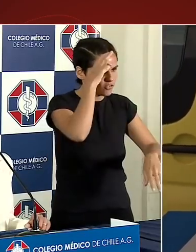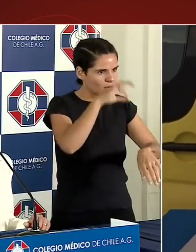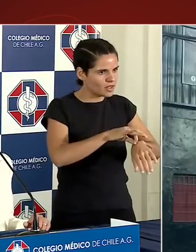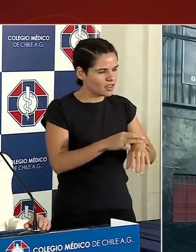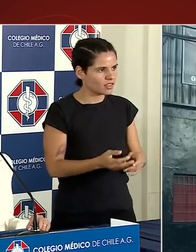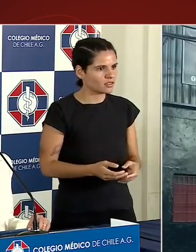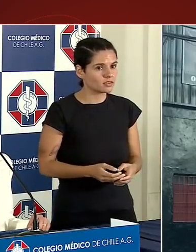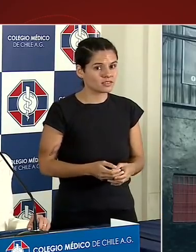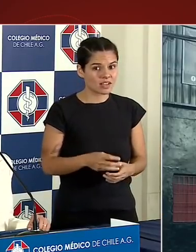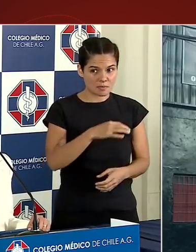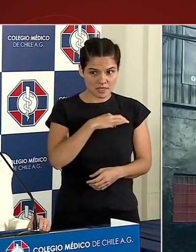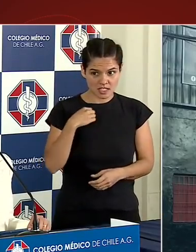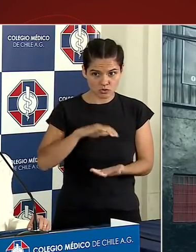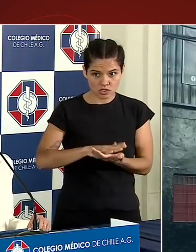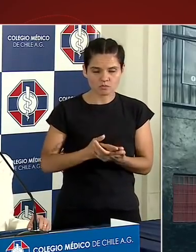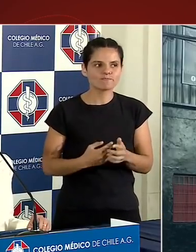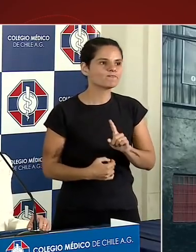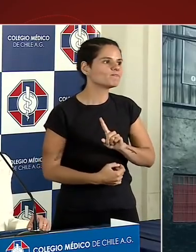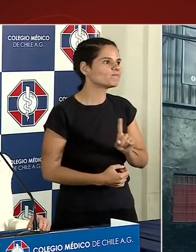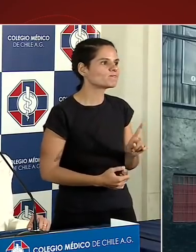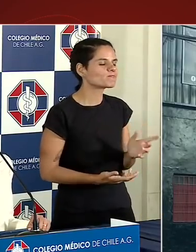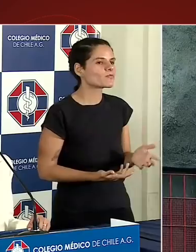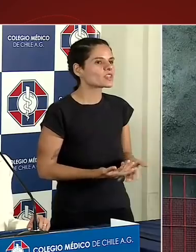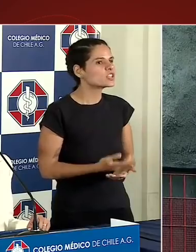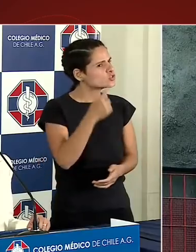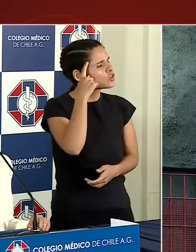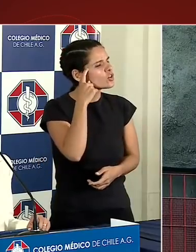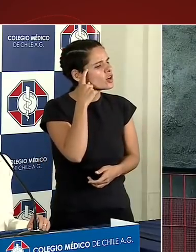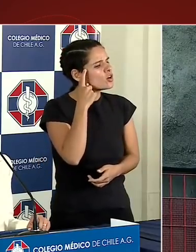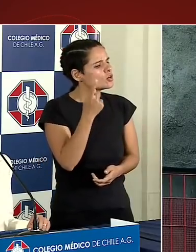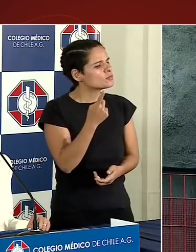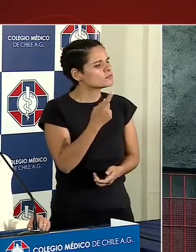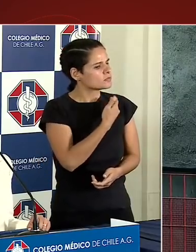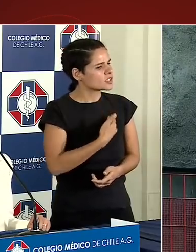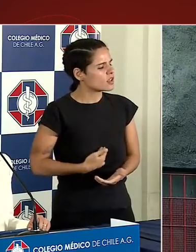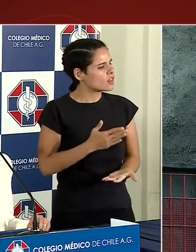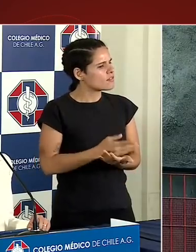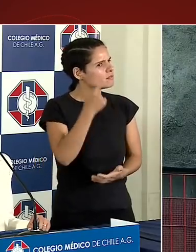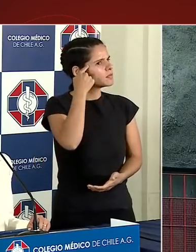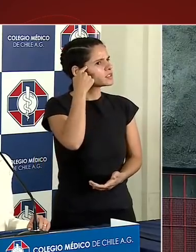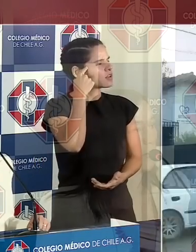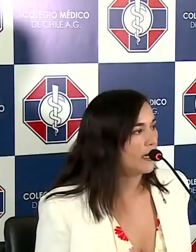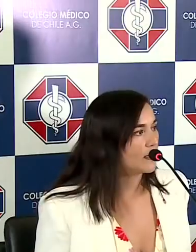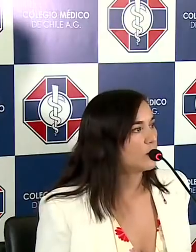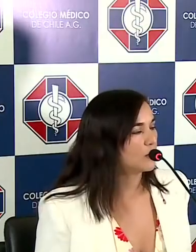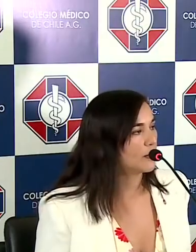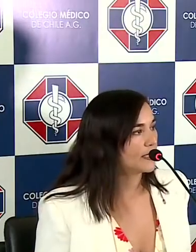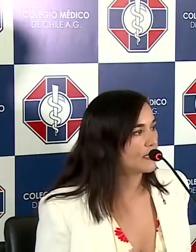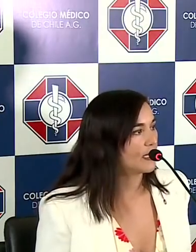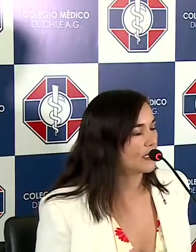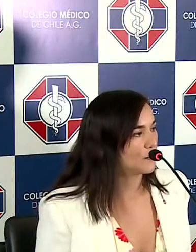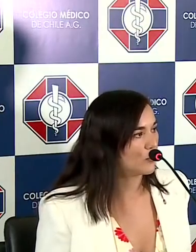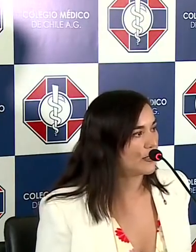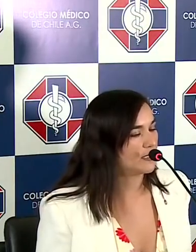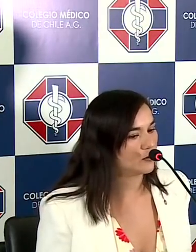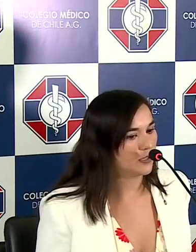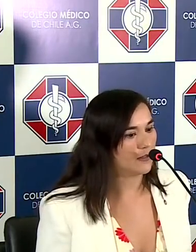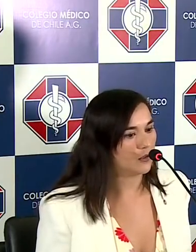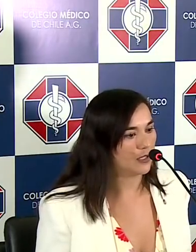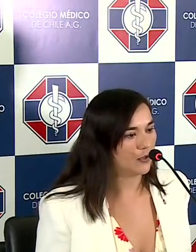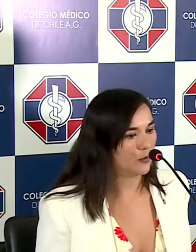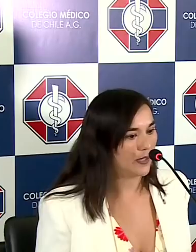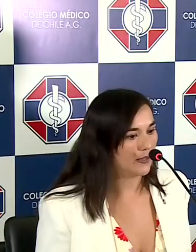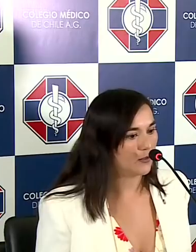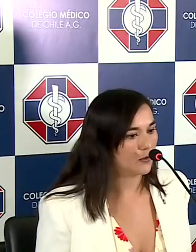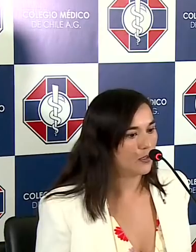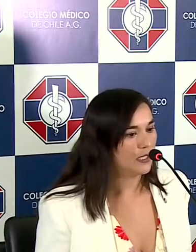Creo que el presidente tiene que considerar y es por eso que espero pueda tomar justamente las recomendaciones